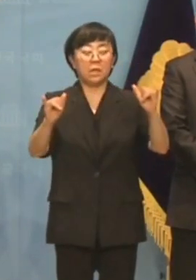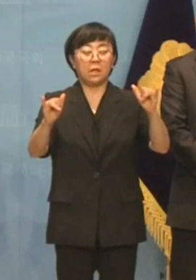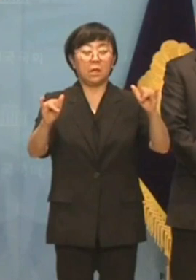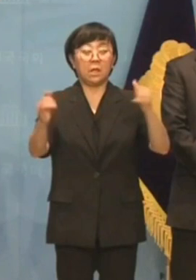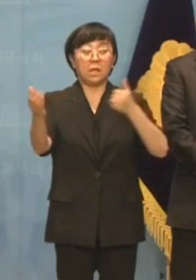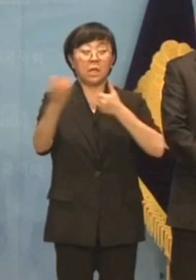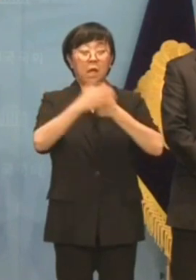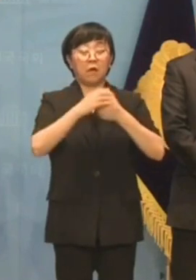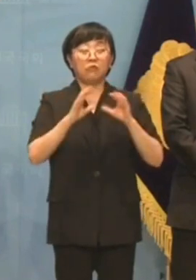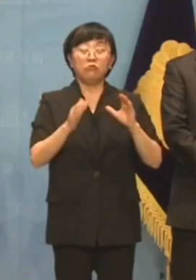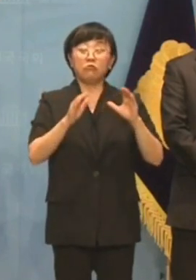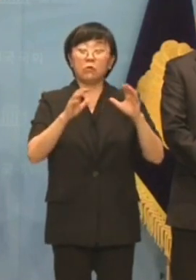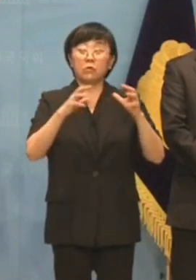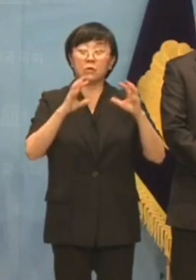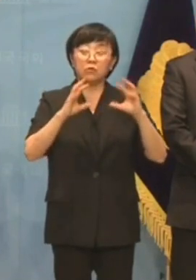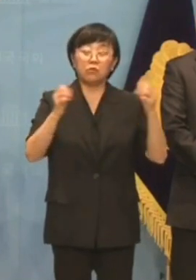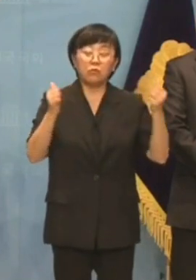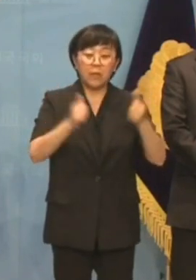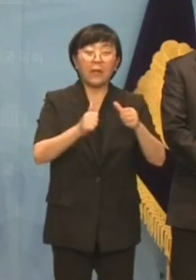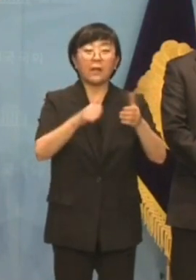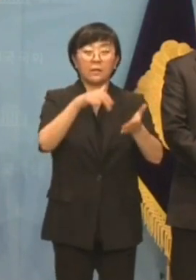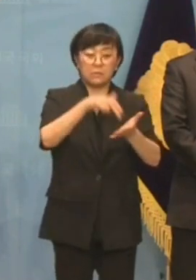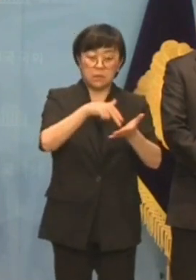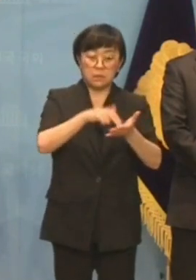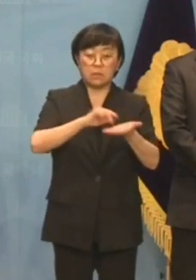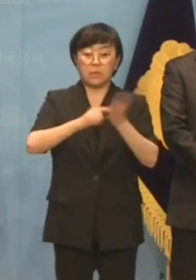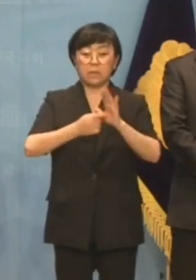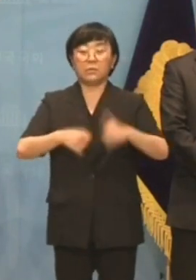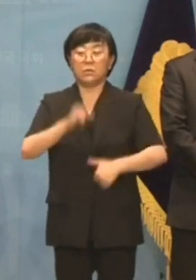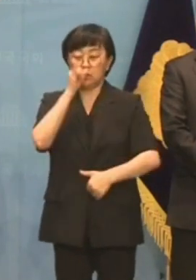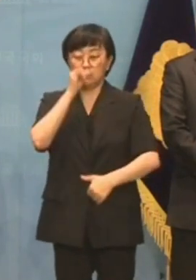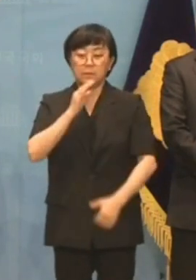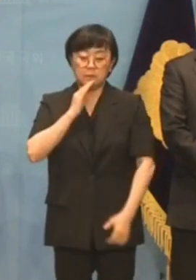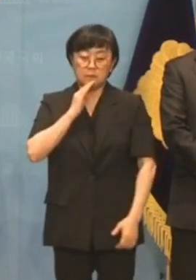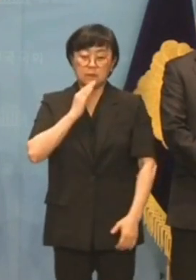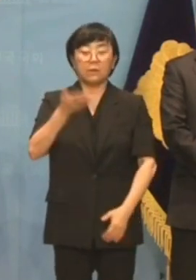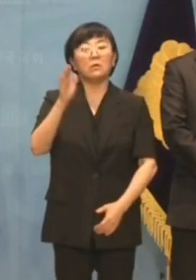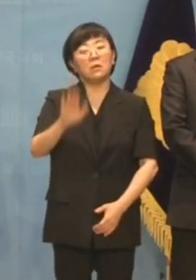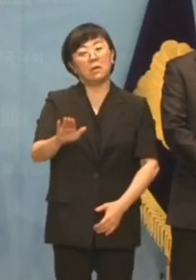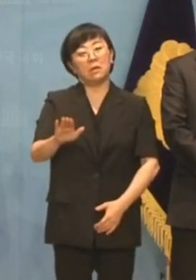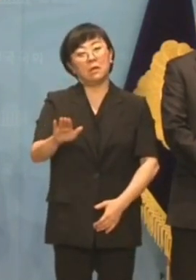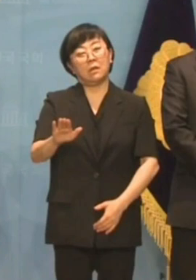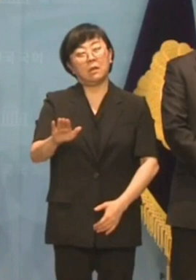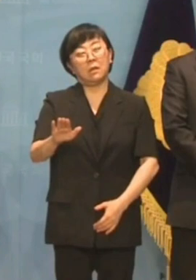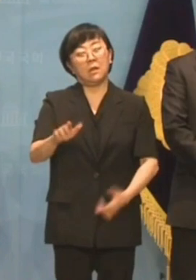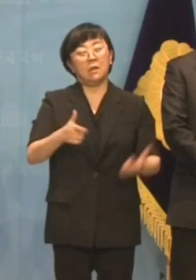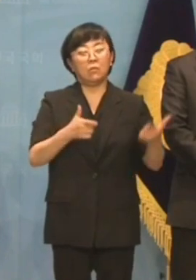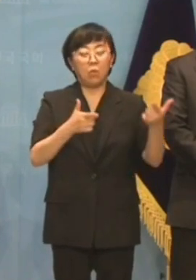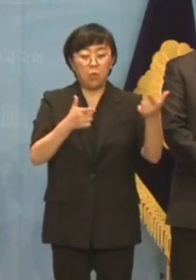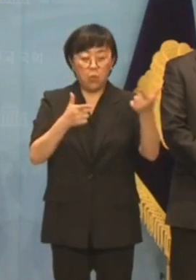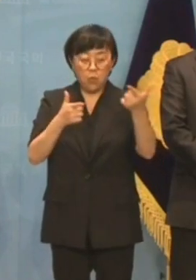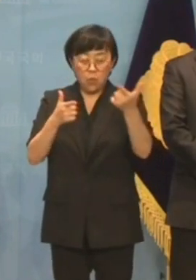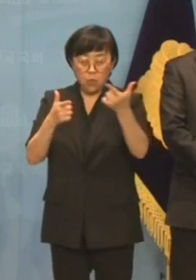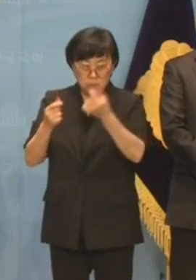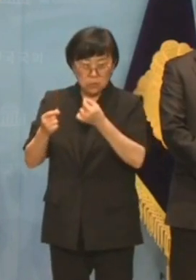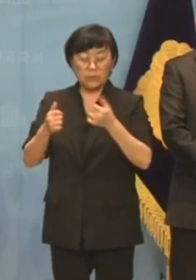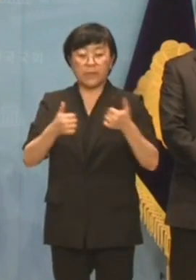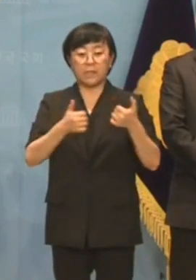대의기관인 국회가 나서서 밝혀야 하지 않겠습니까? 그런데 전원회의,